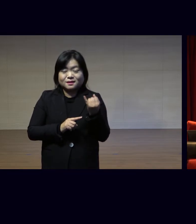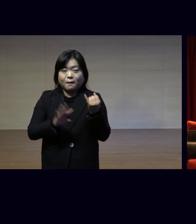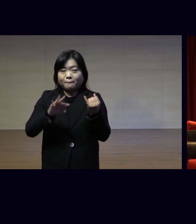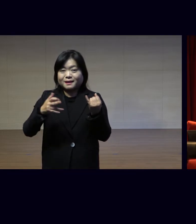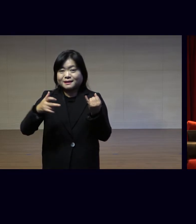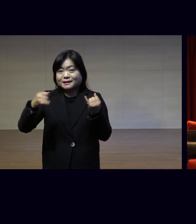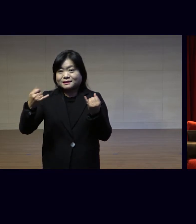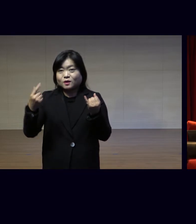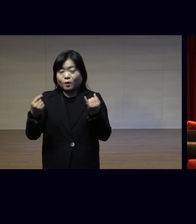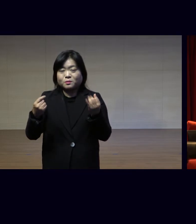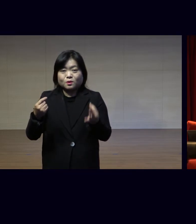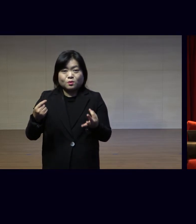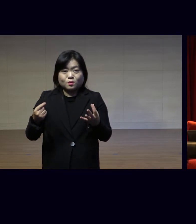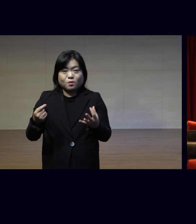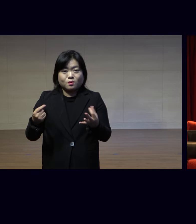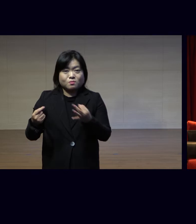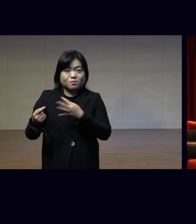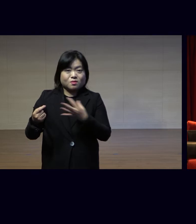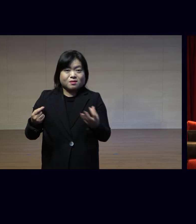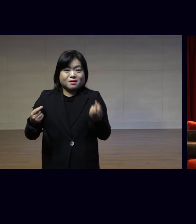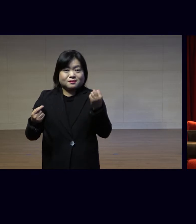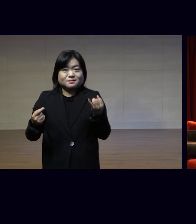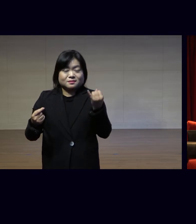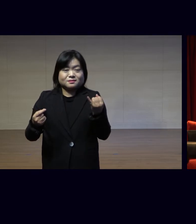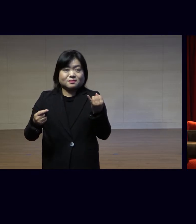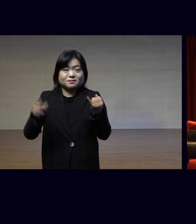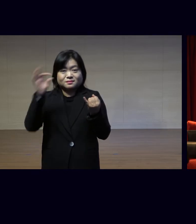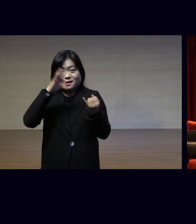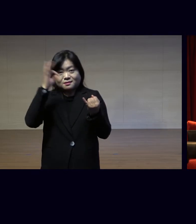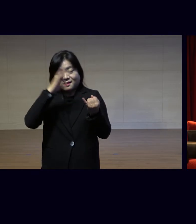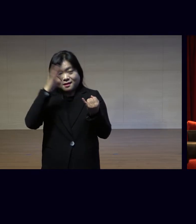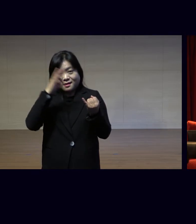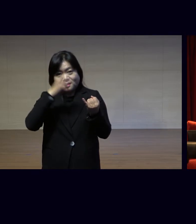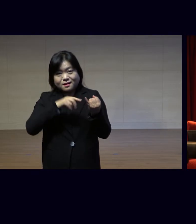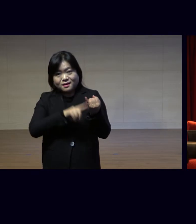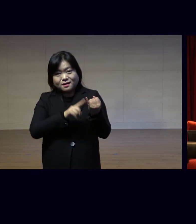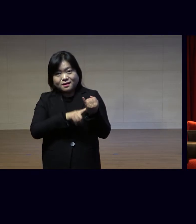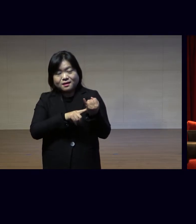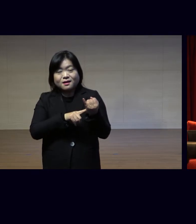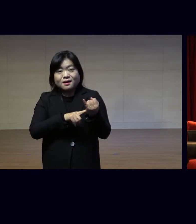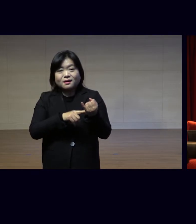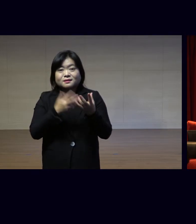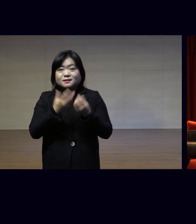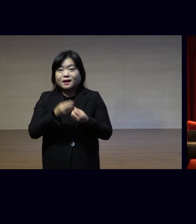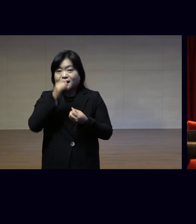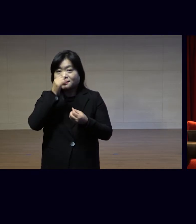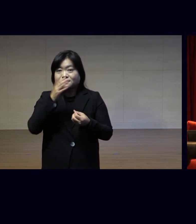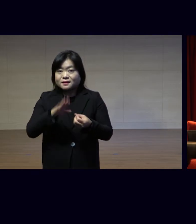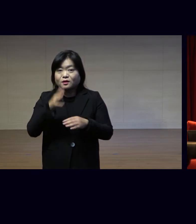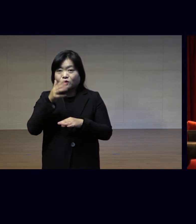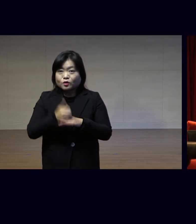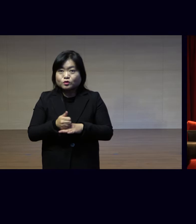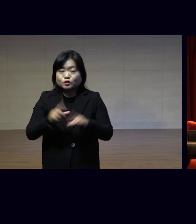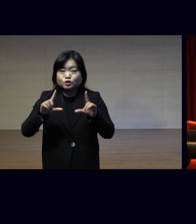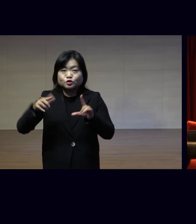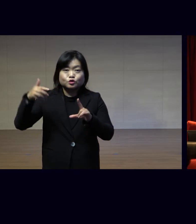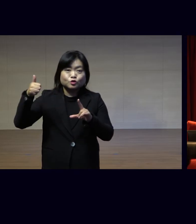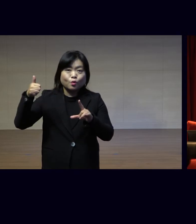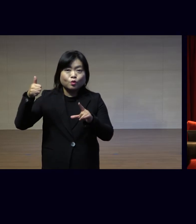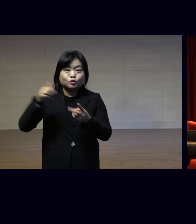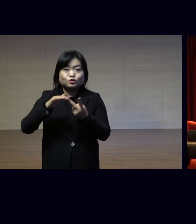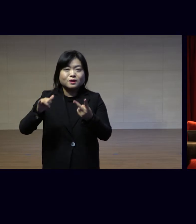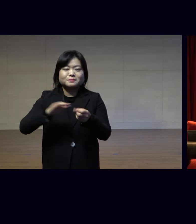발자크처럼 지창금이 있는 여인을 찾으러 나섰는 그런 사례가 있는데 결국에는 주인공 둘이는